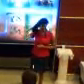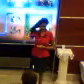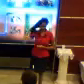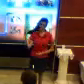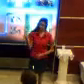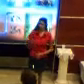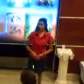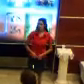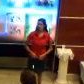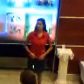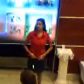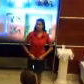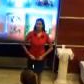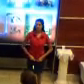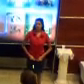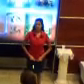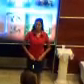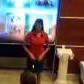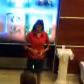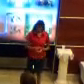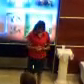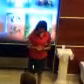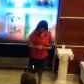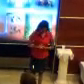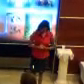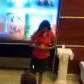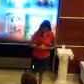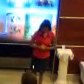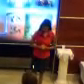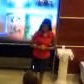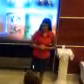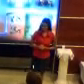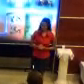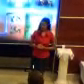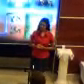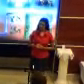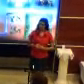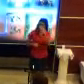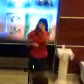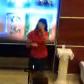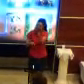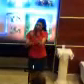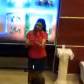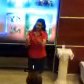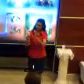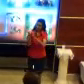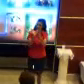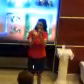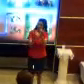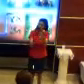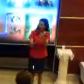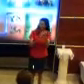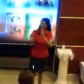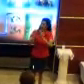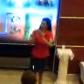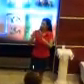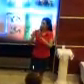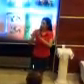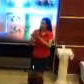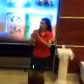meditamos en su contenido. A tu puerta Cristo está.